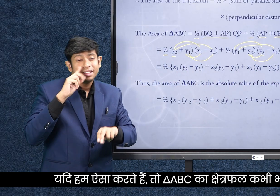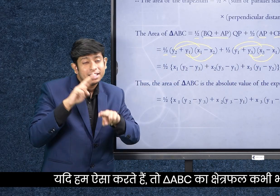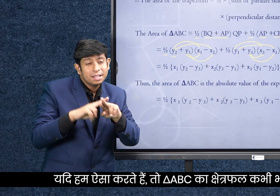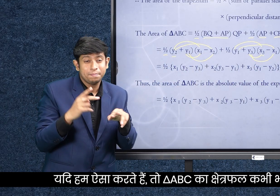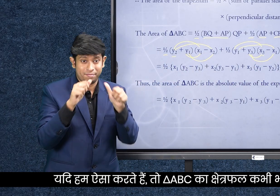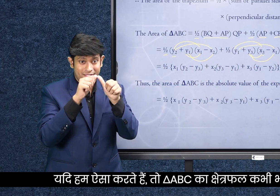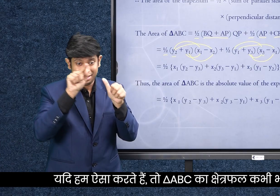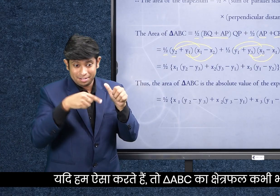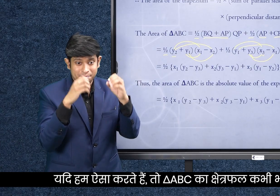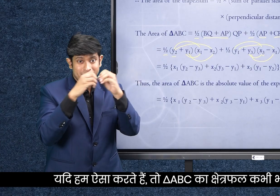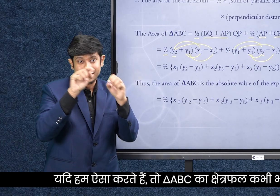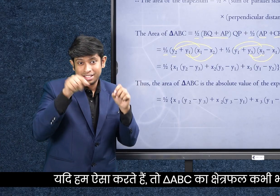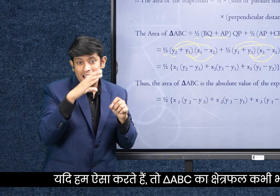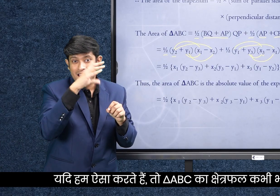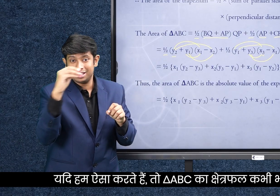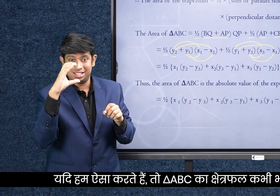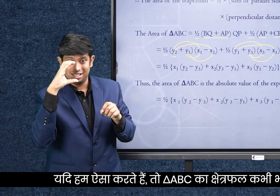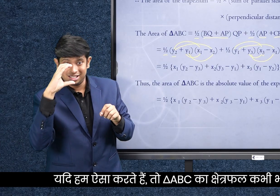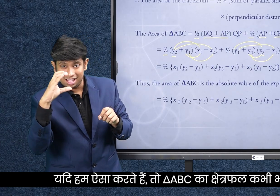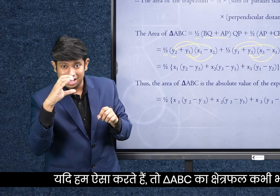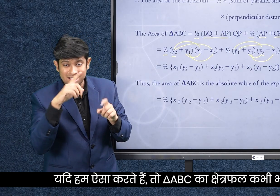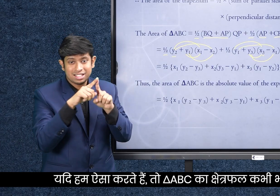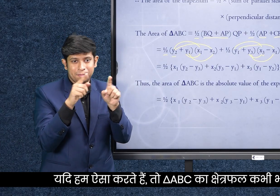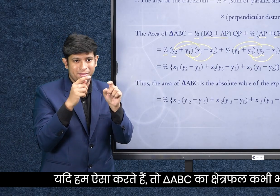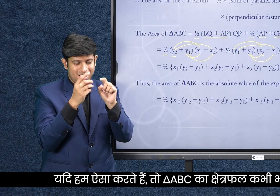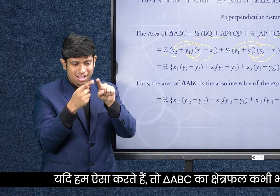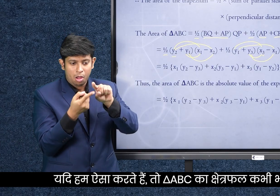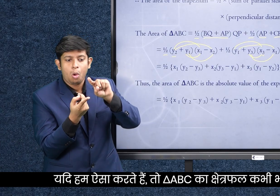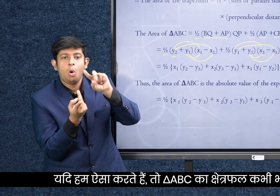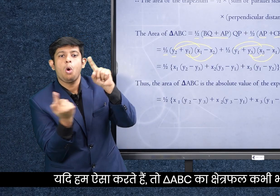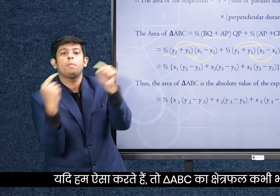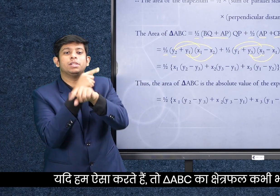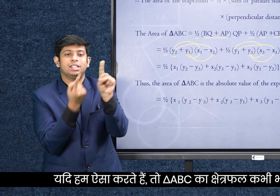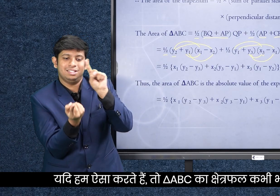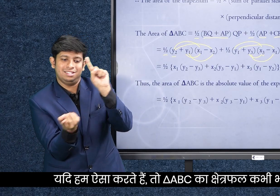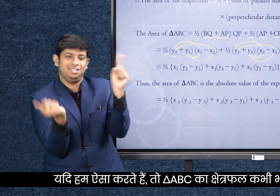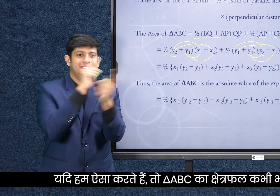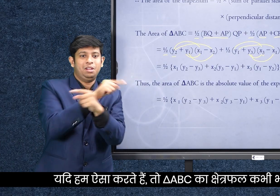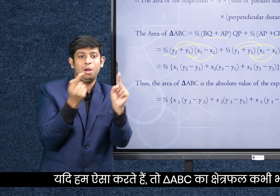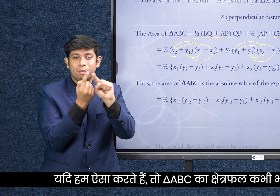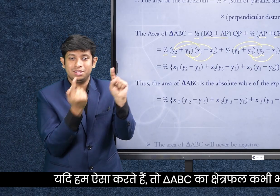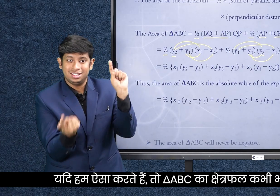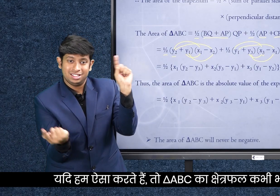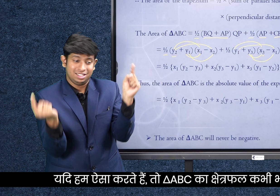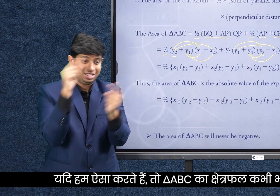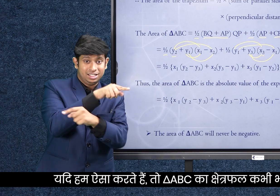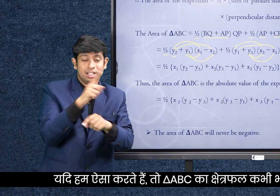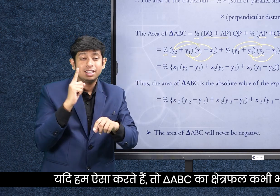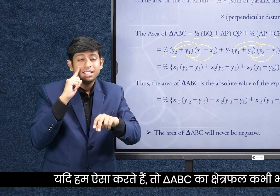यदि हम ऐसा करते हैं तो त्रिभुज एबीसी का क्षेत्रफल कभी भी ऋणात्मक नहीं